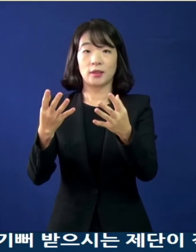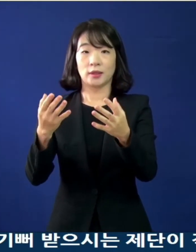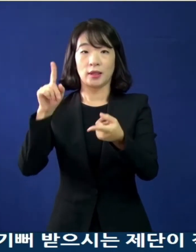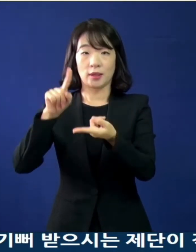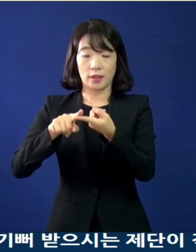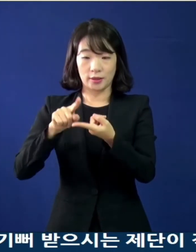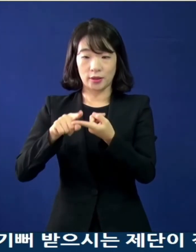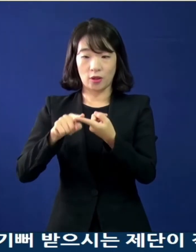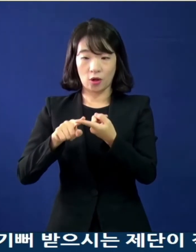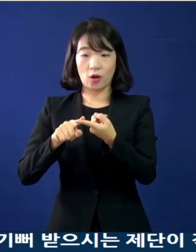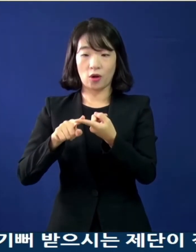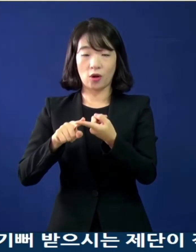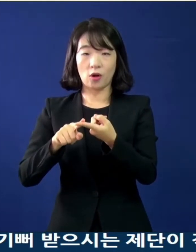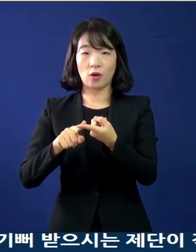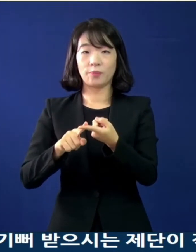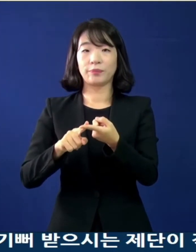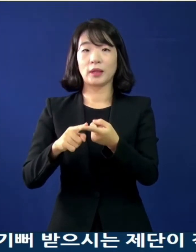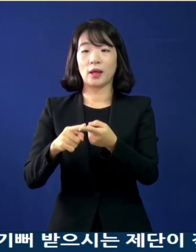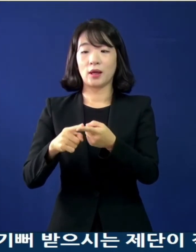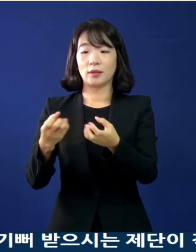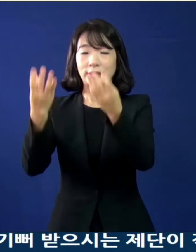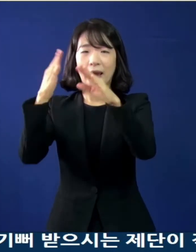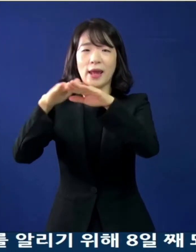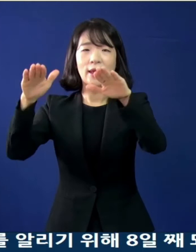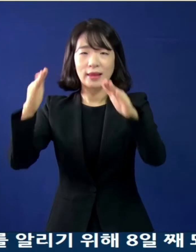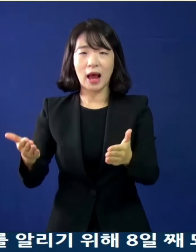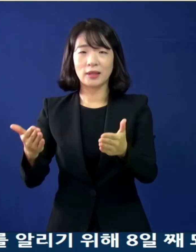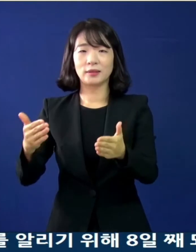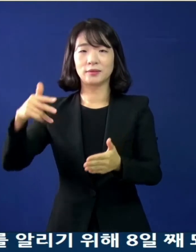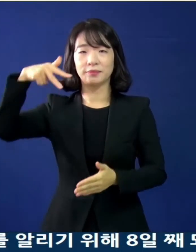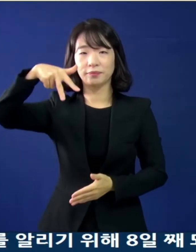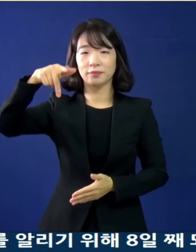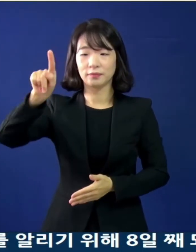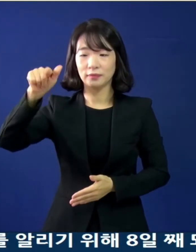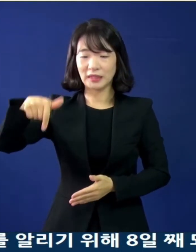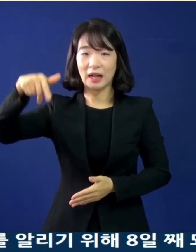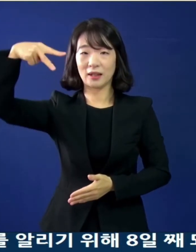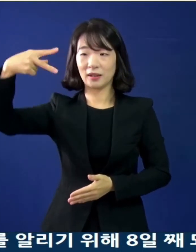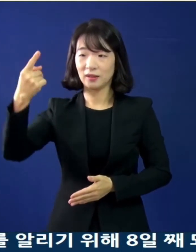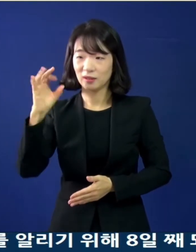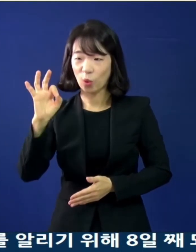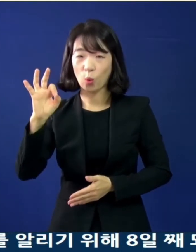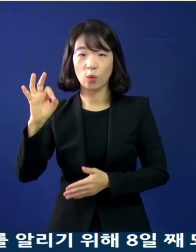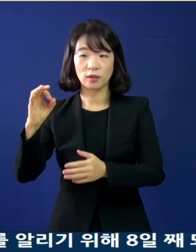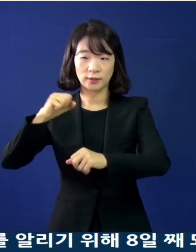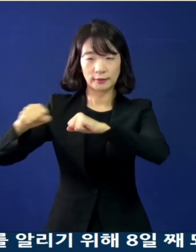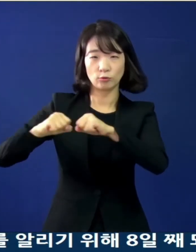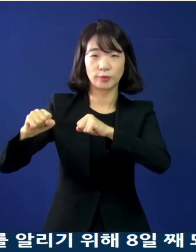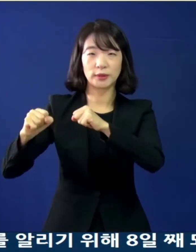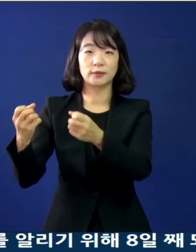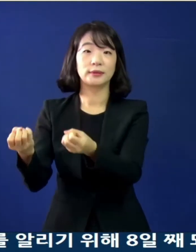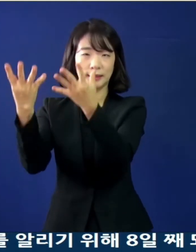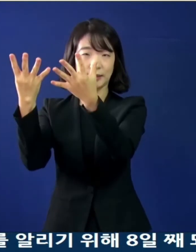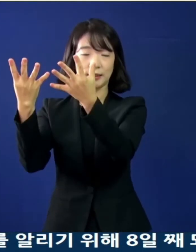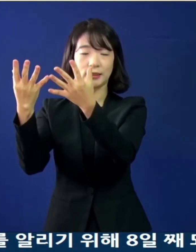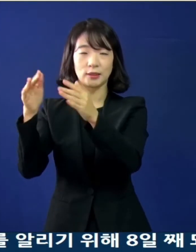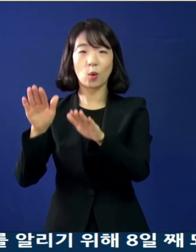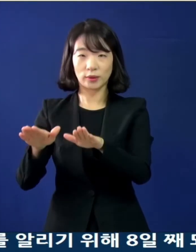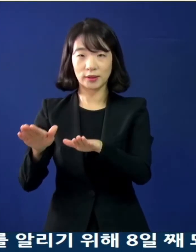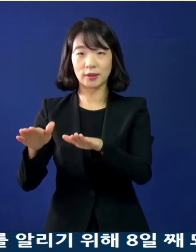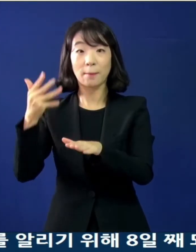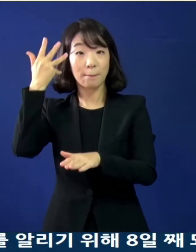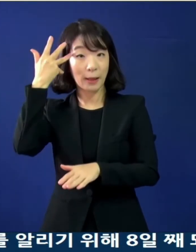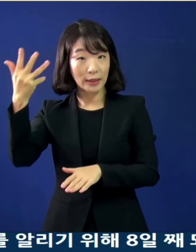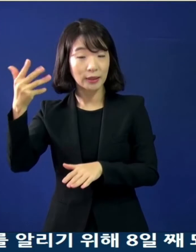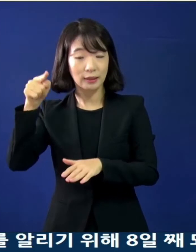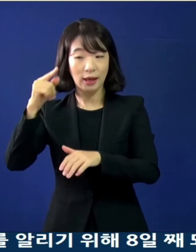제단 작동식입니다. 이제 드디어 제단이 작동합니다. 제단에서 제물을 드릴 수 있게 됩니다. 드려진 제물이 하나님을